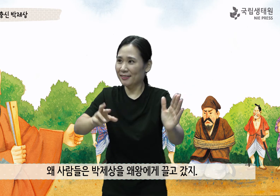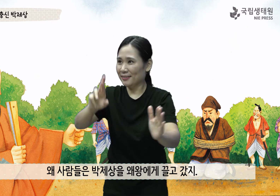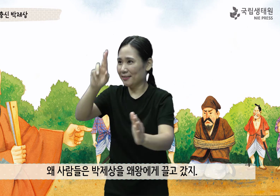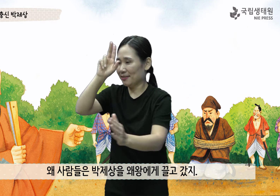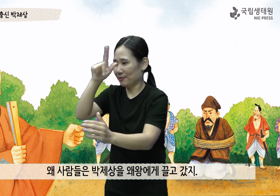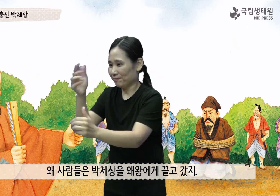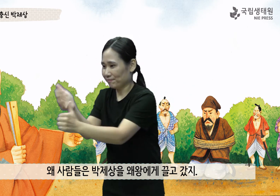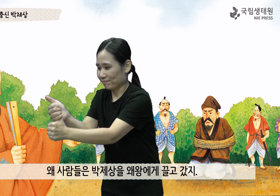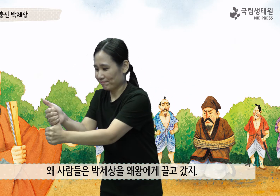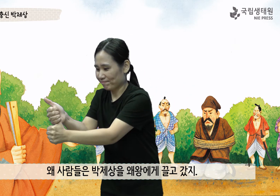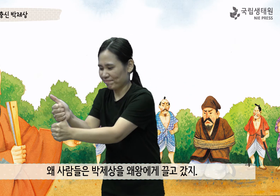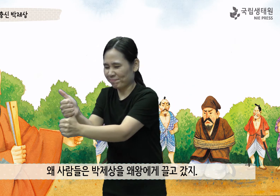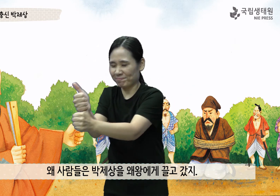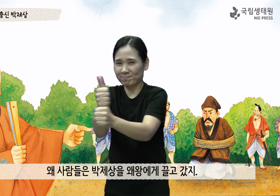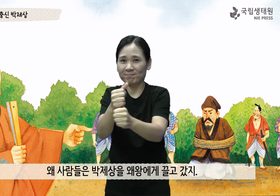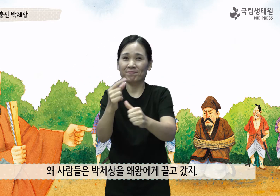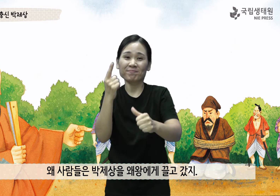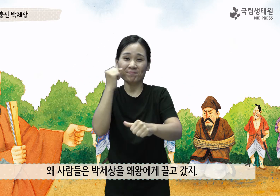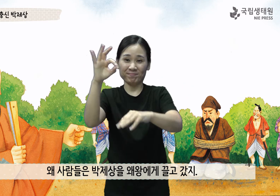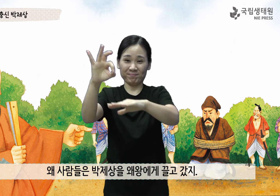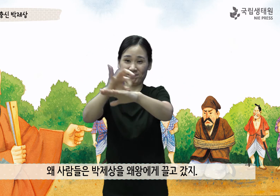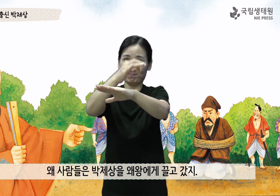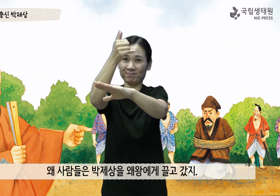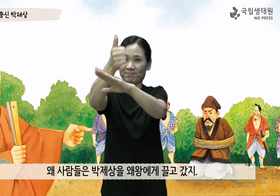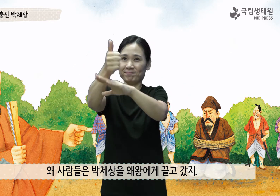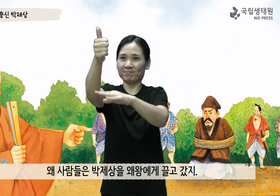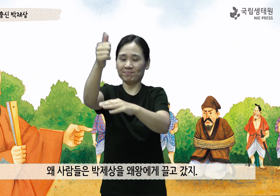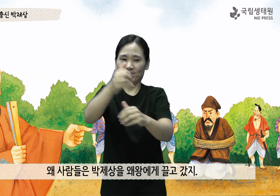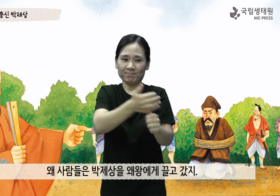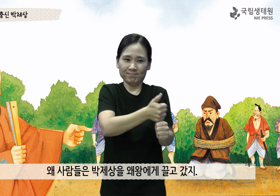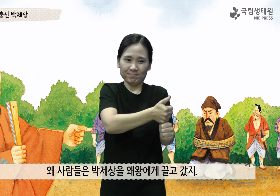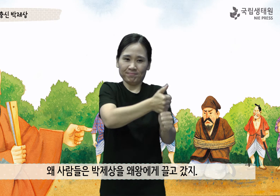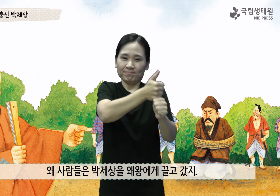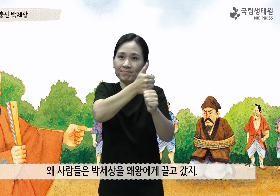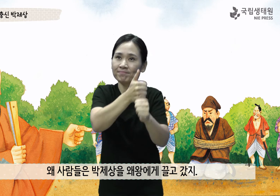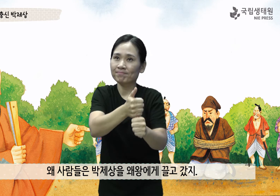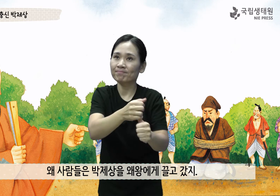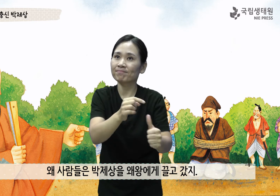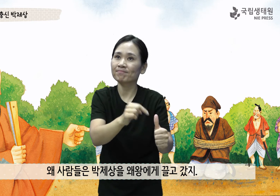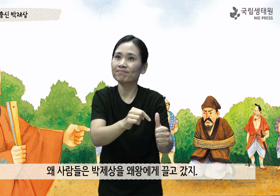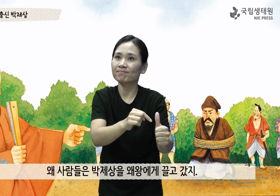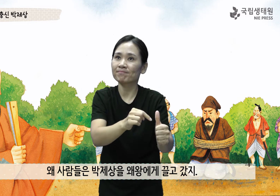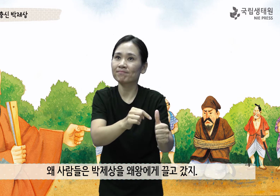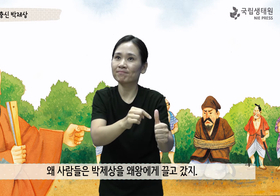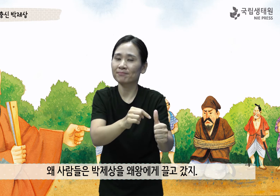외사람들은 박재상을 외왕에게 끌고 갔지.